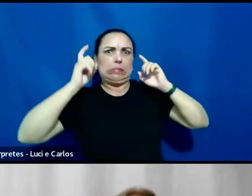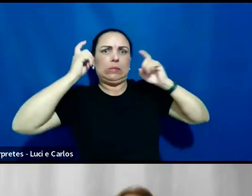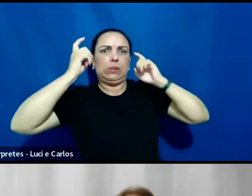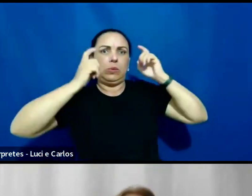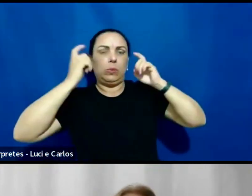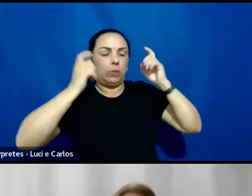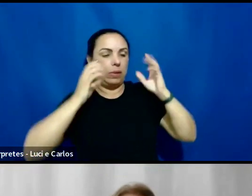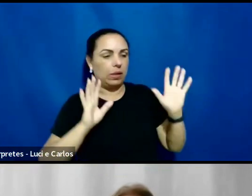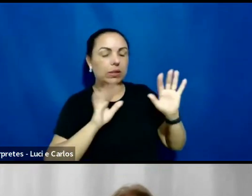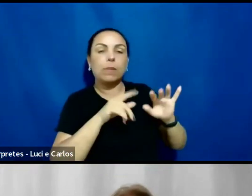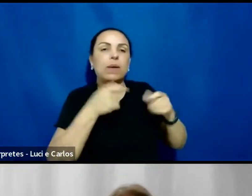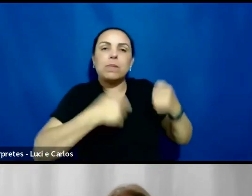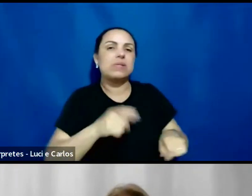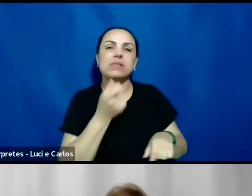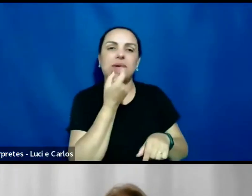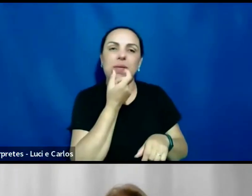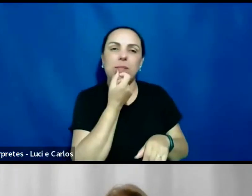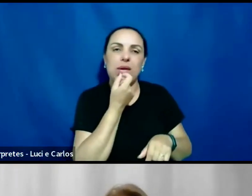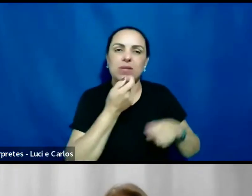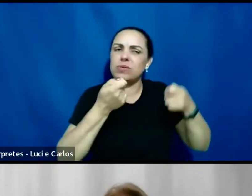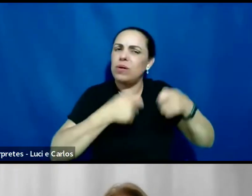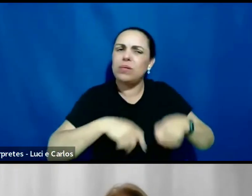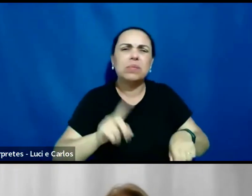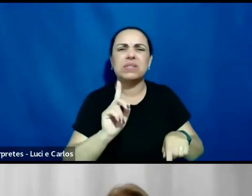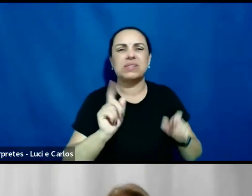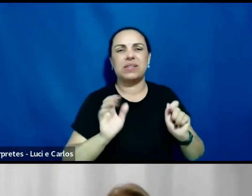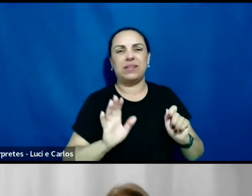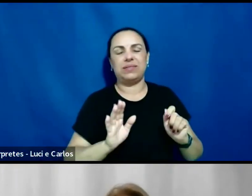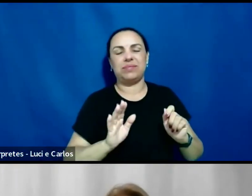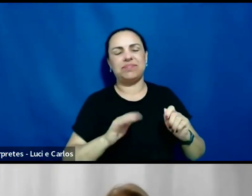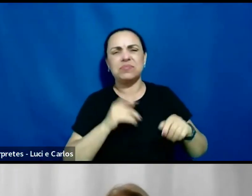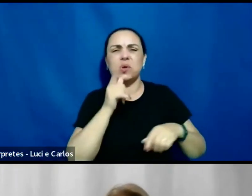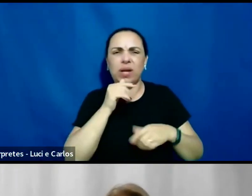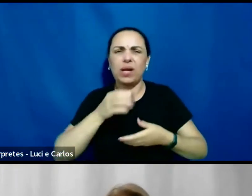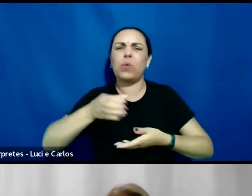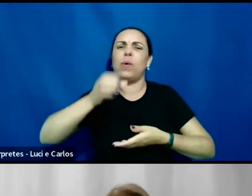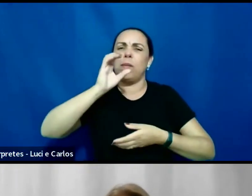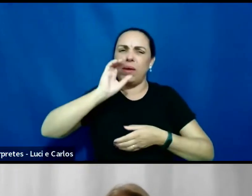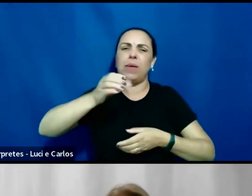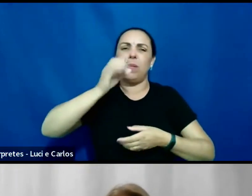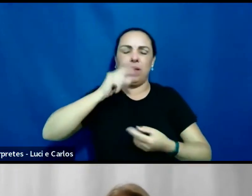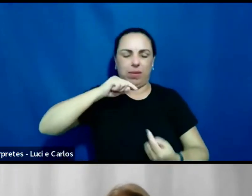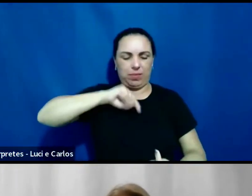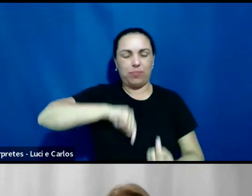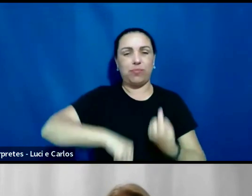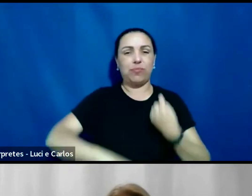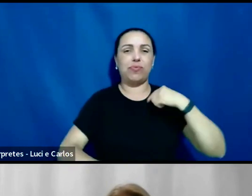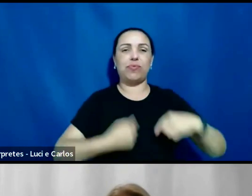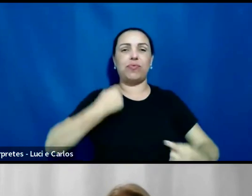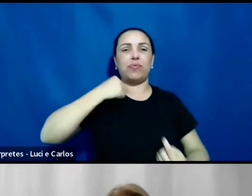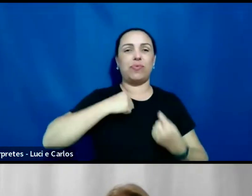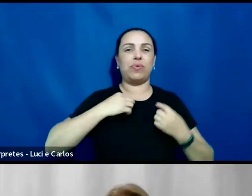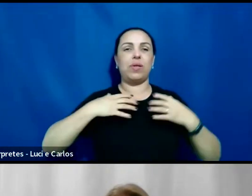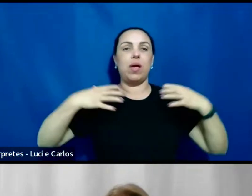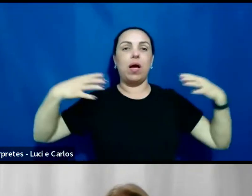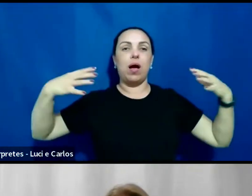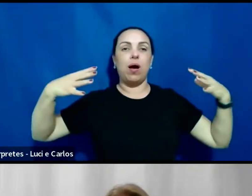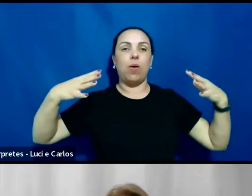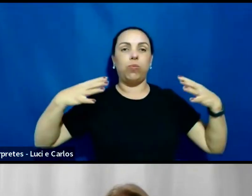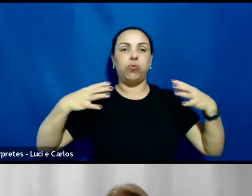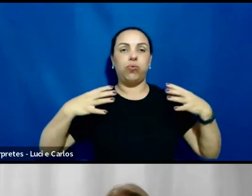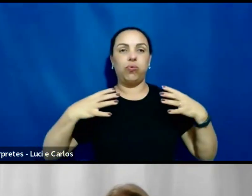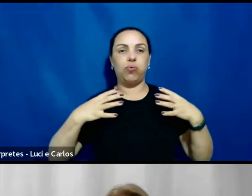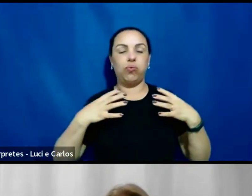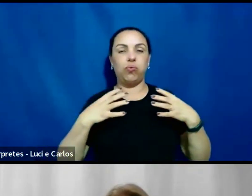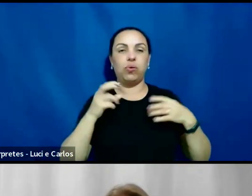conta de fazer essa limpeza no sistema linfático. E aí eu comecei a desinchei 5 quilos. Então, eu